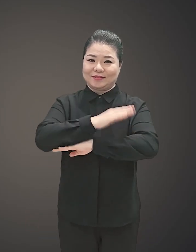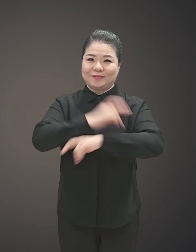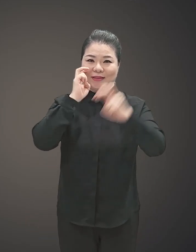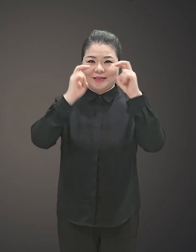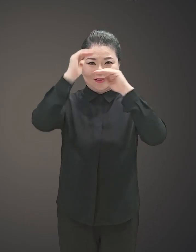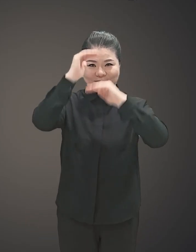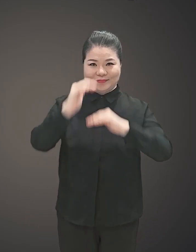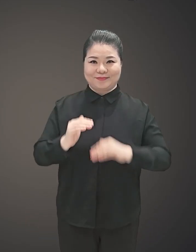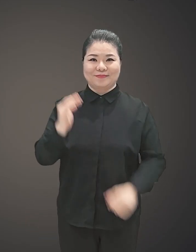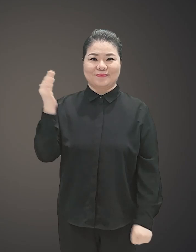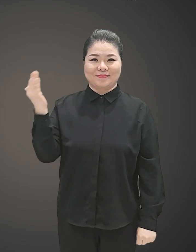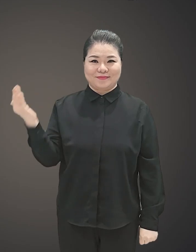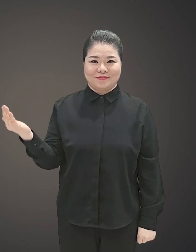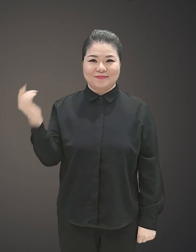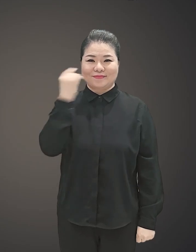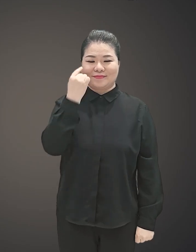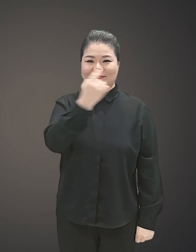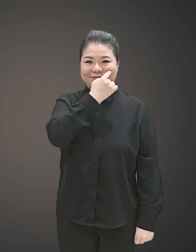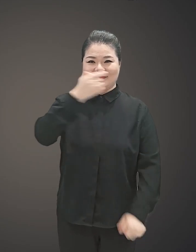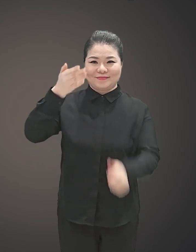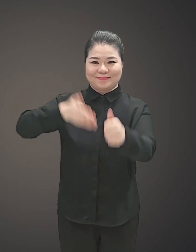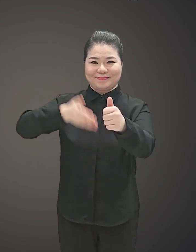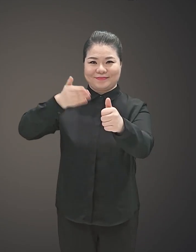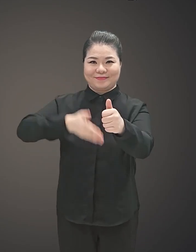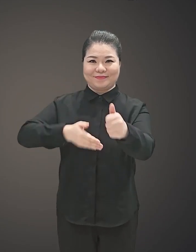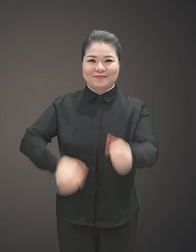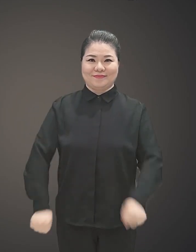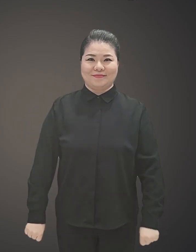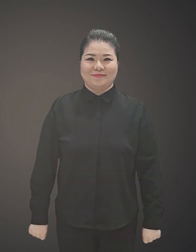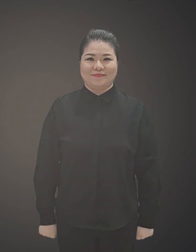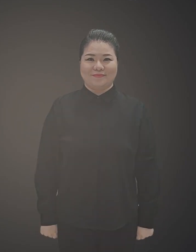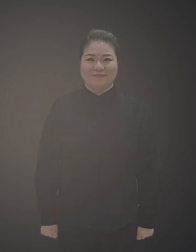미안. 출판사 고래 뱃속.